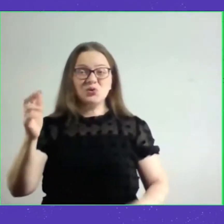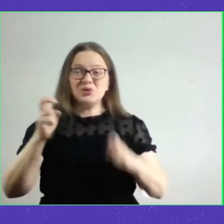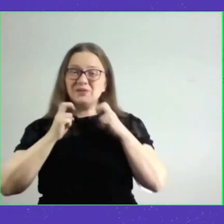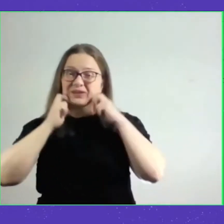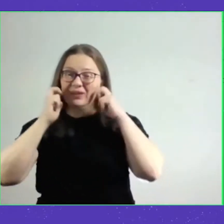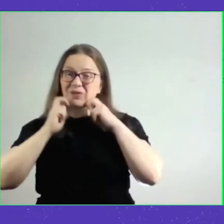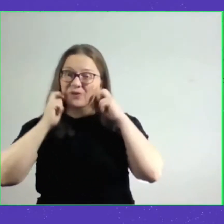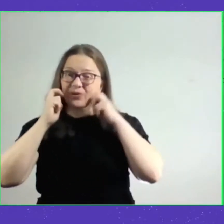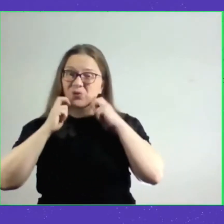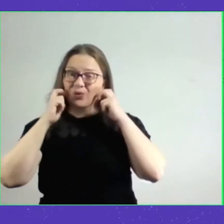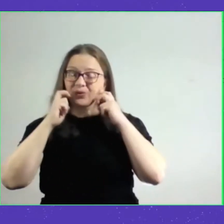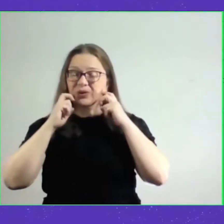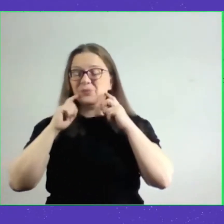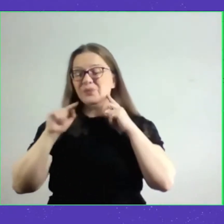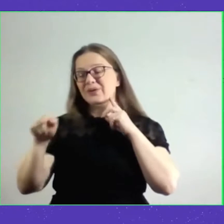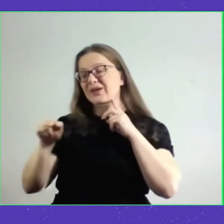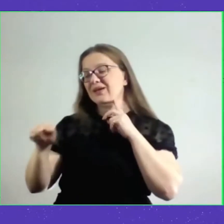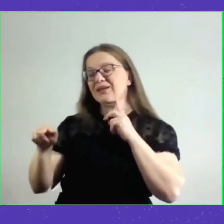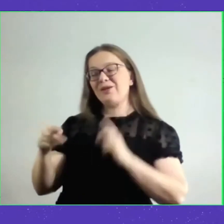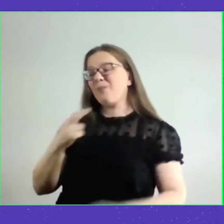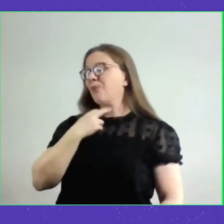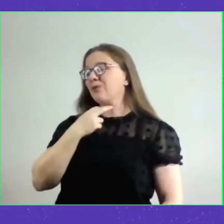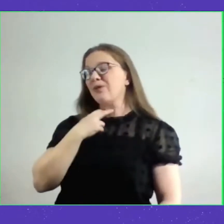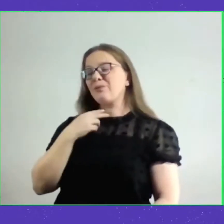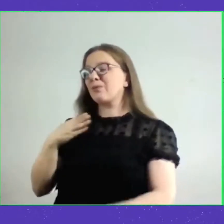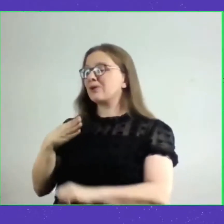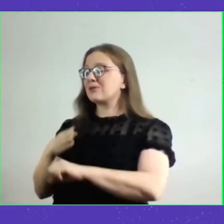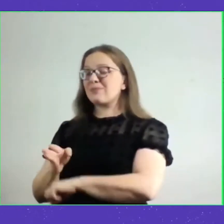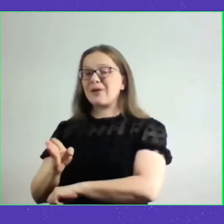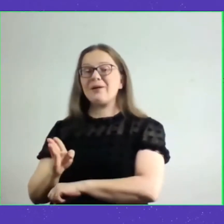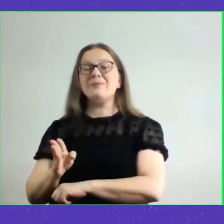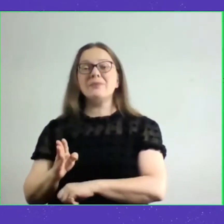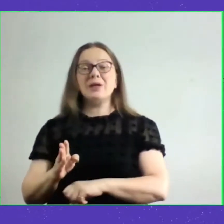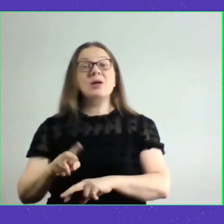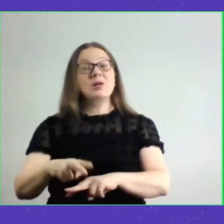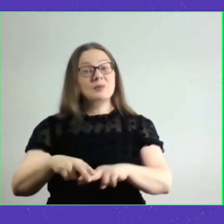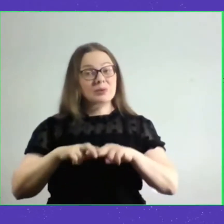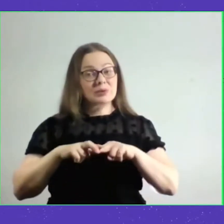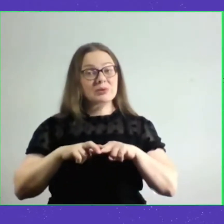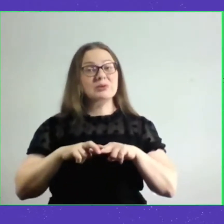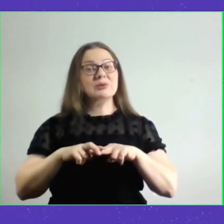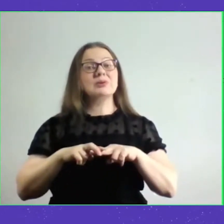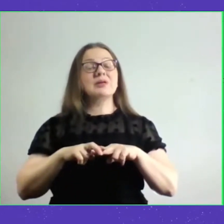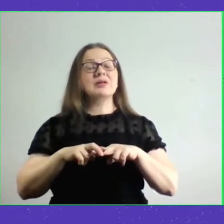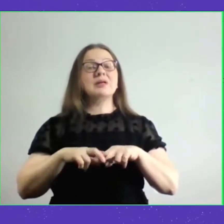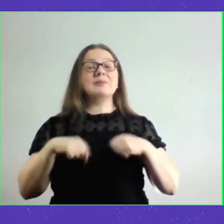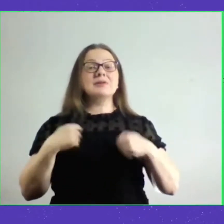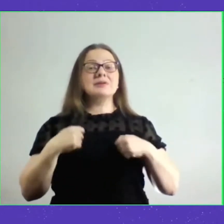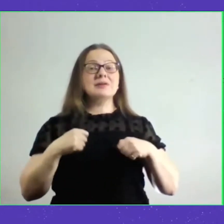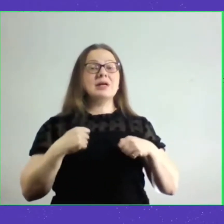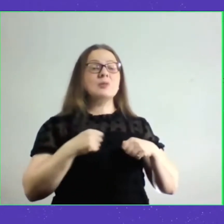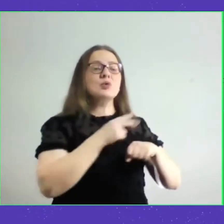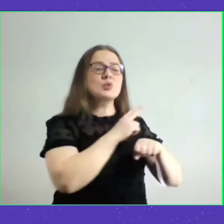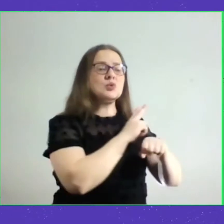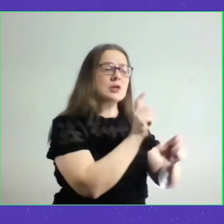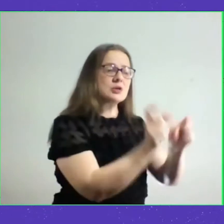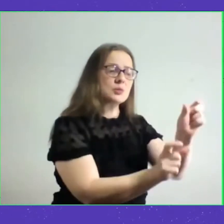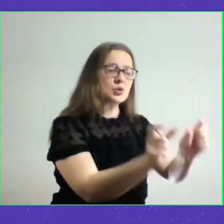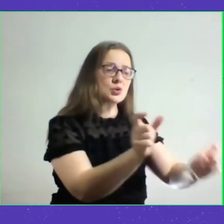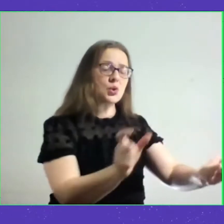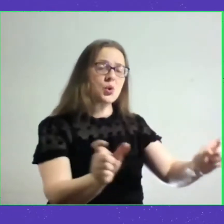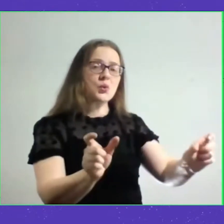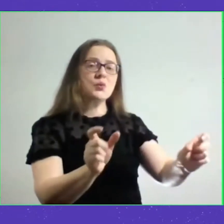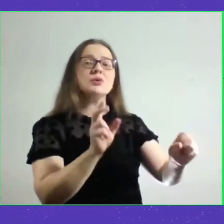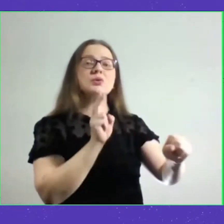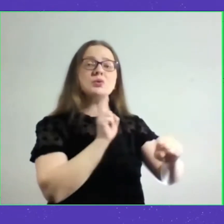nós possamos ajudar muitas pessoas. Essa frase mágica que o Senhor nos deu,